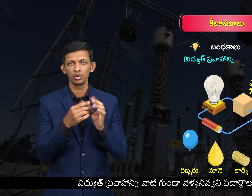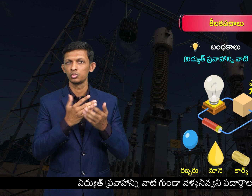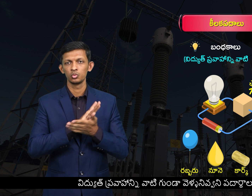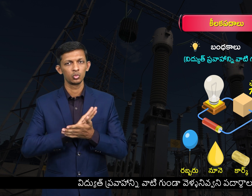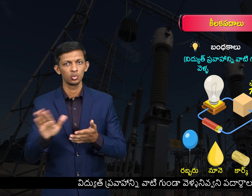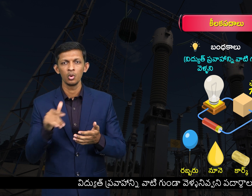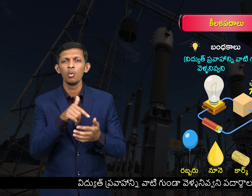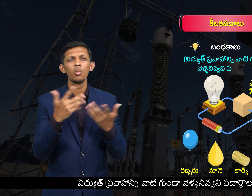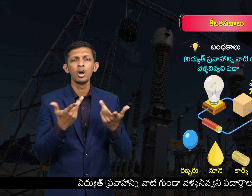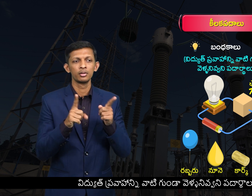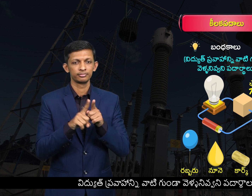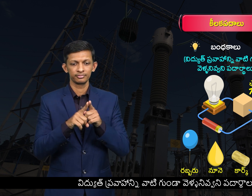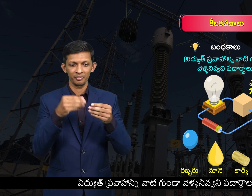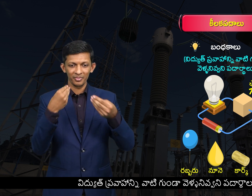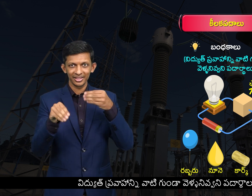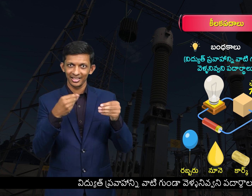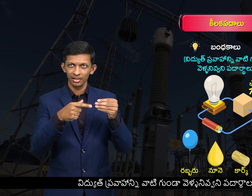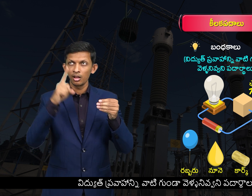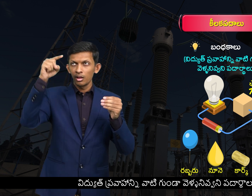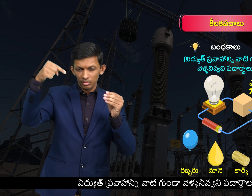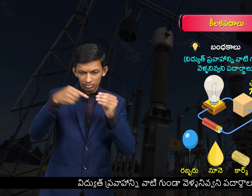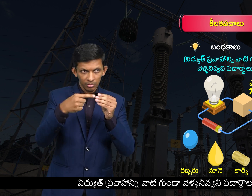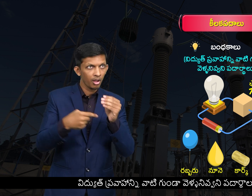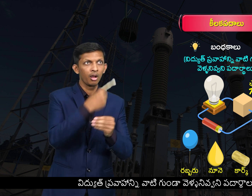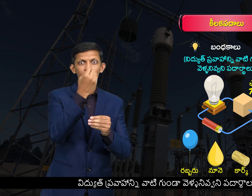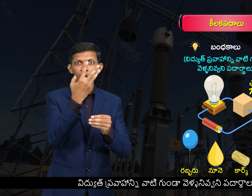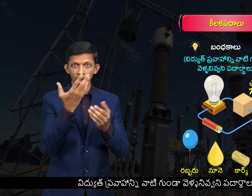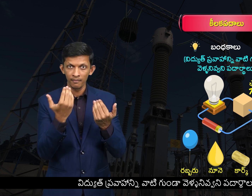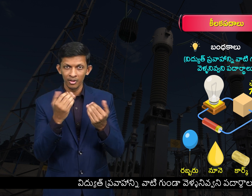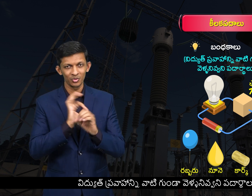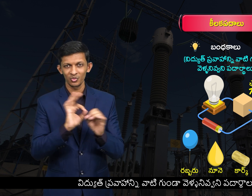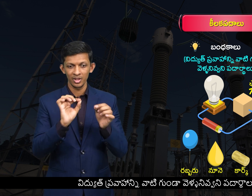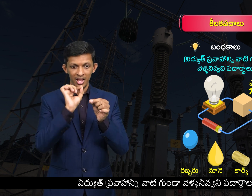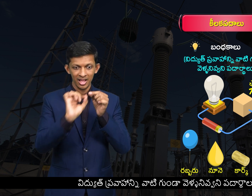విద్యుత్ ప్రవాహాన్ని వాటి గుండా వెళ్ళనివ్వని పదార్థాలు.